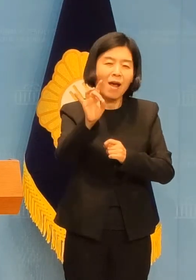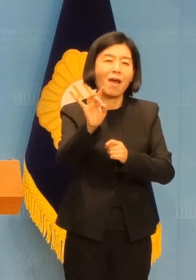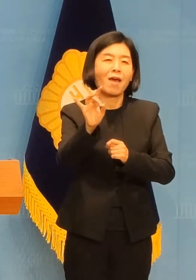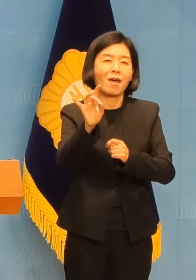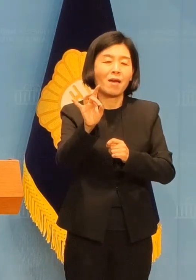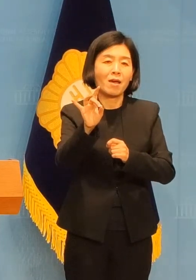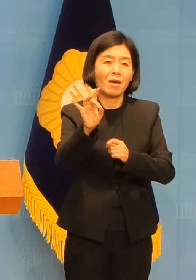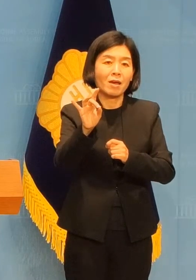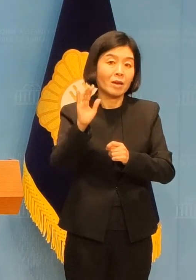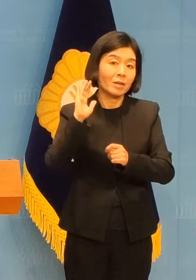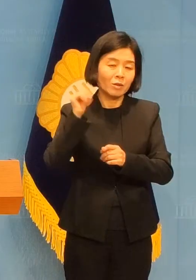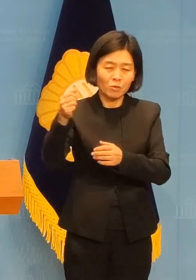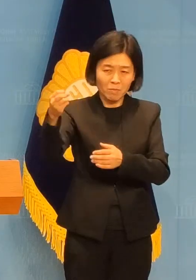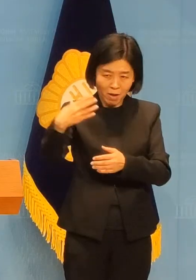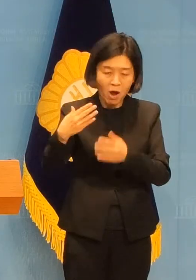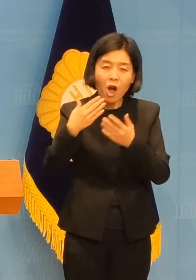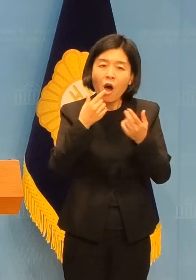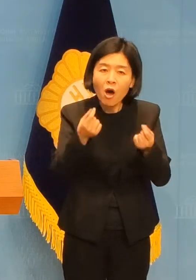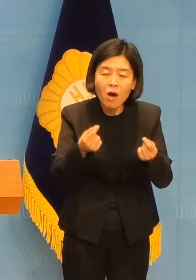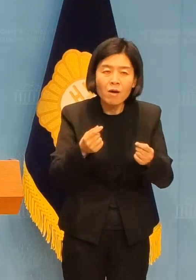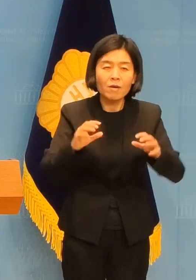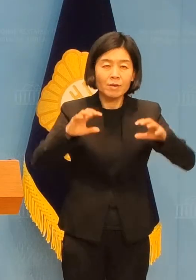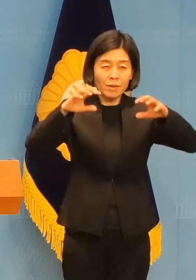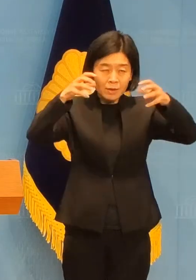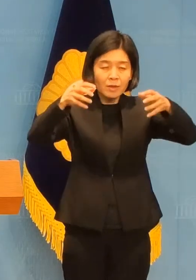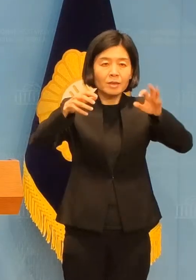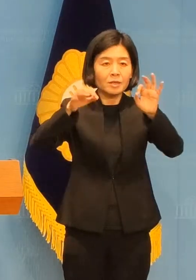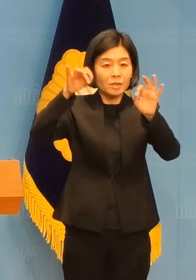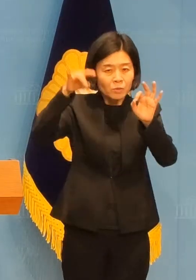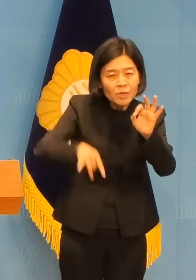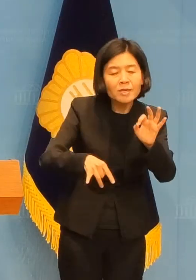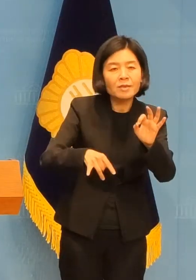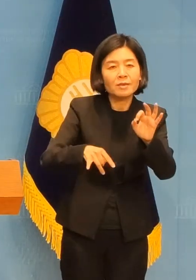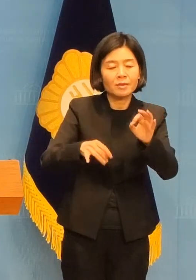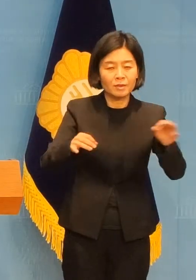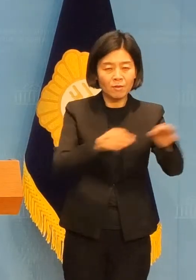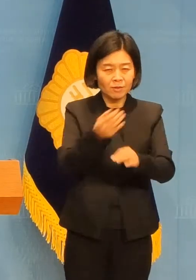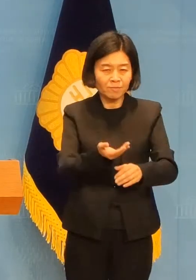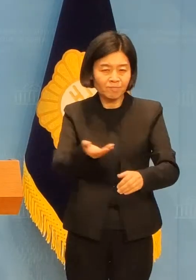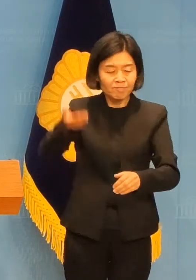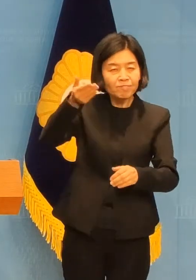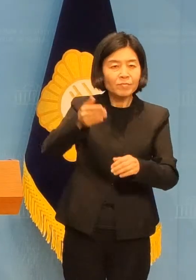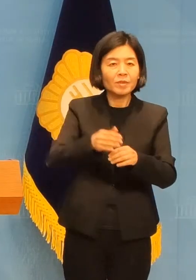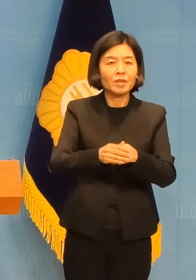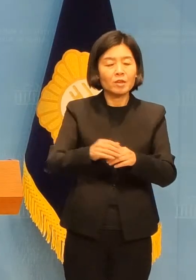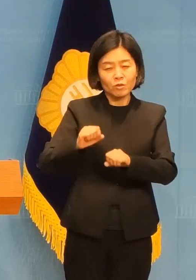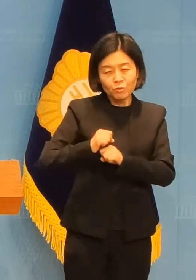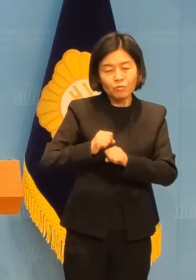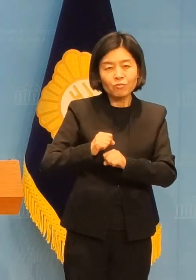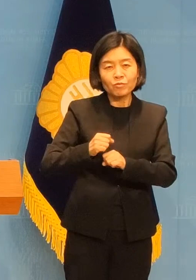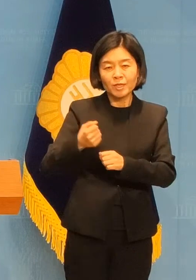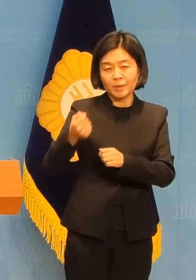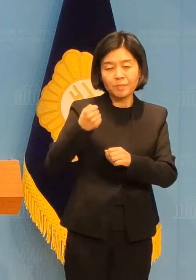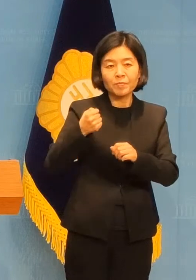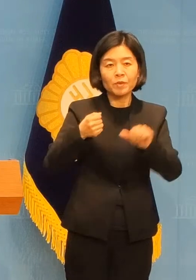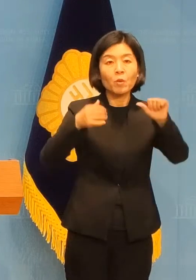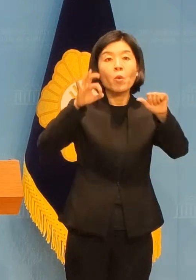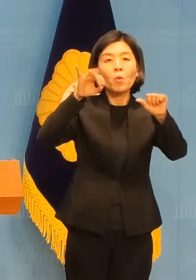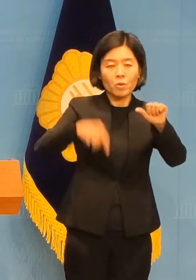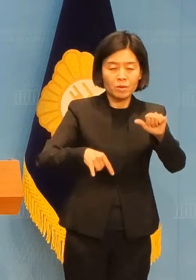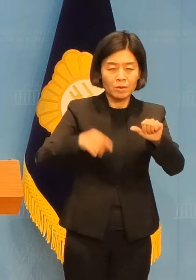말씀처럼 세계 10위권 경제 대국이자 5위 군사 대국인